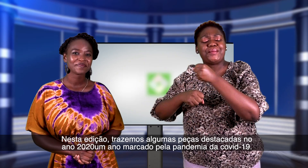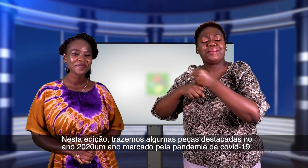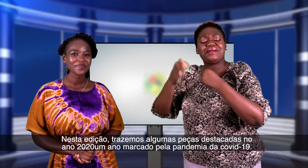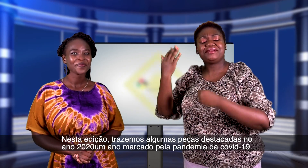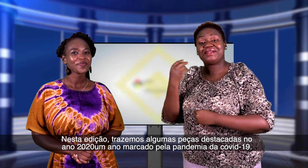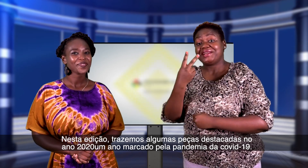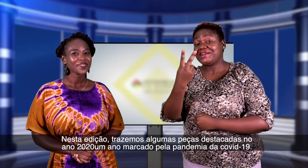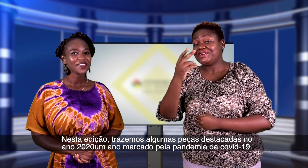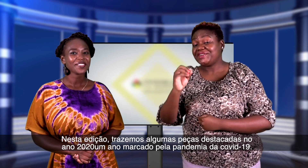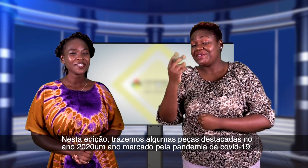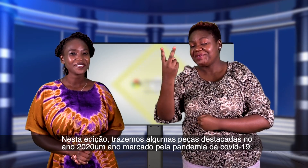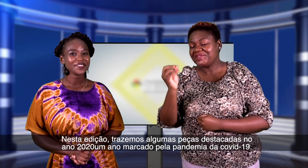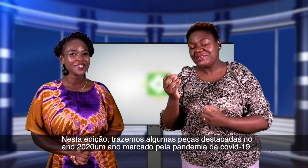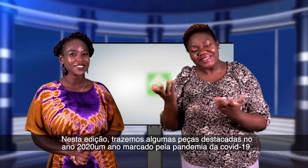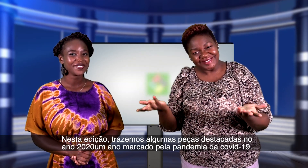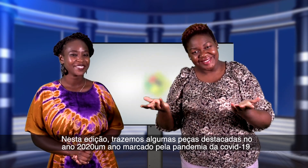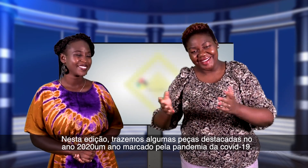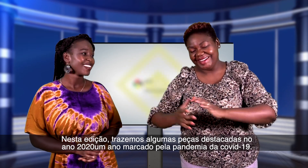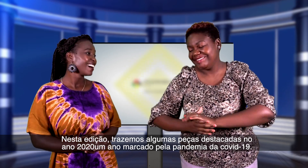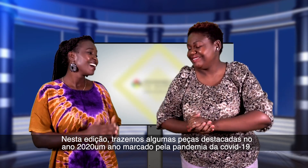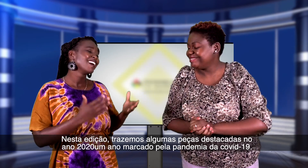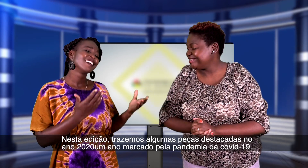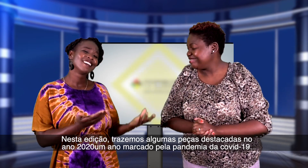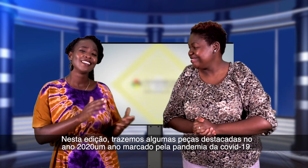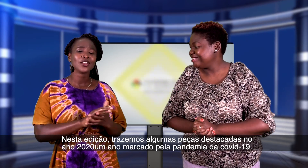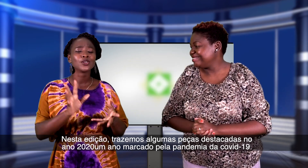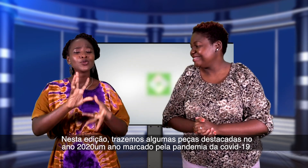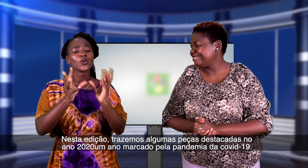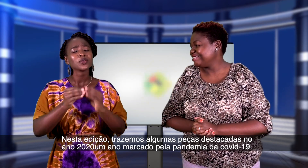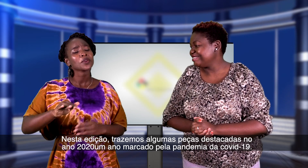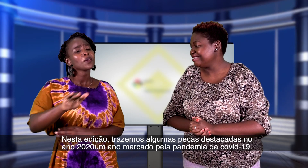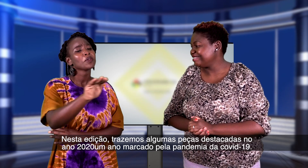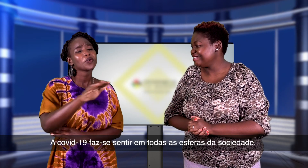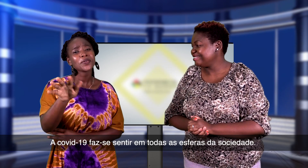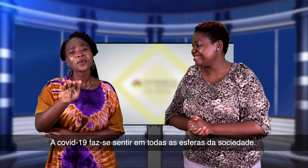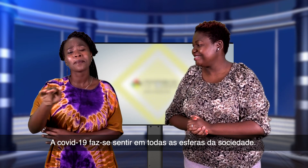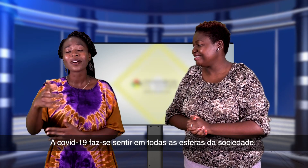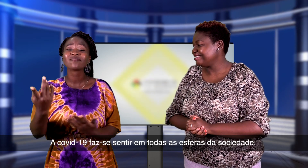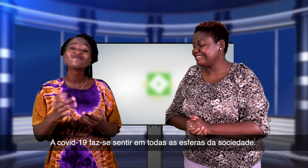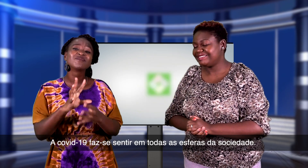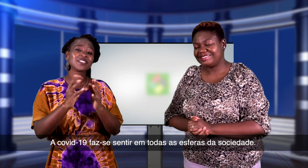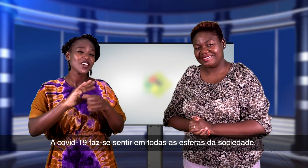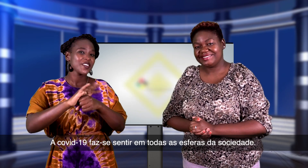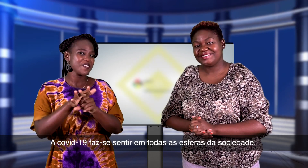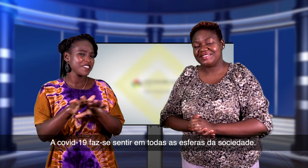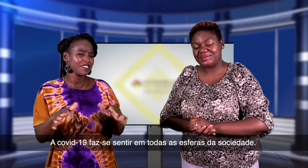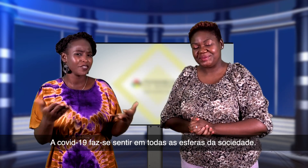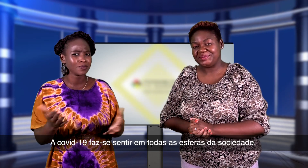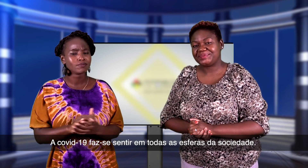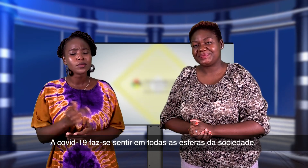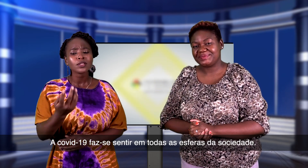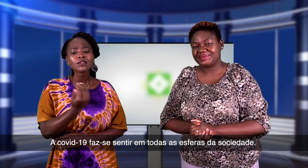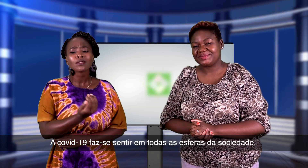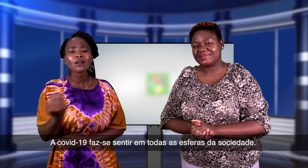no ano 2020, um ano marcado pela pandemia da Covid-19. A Covid-19 faz sentir-se